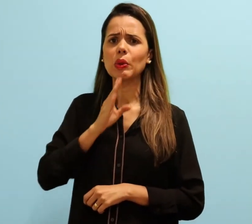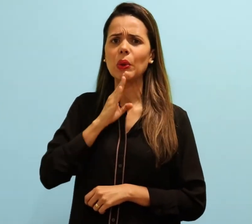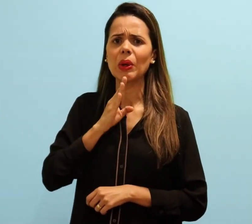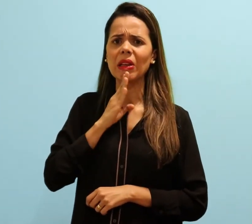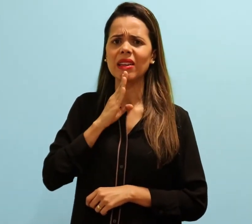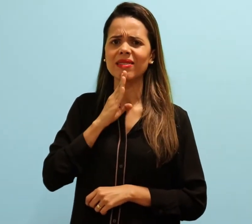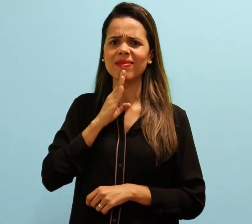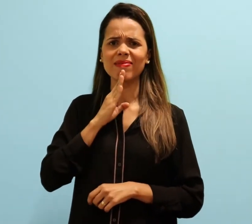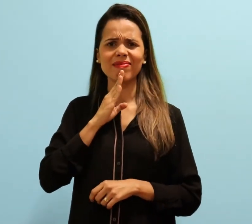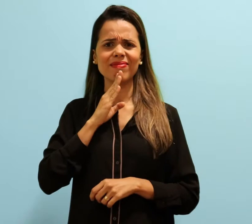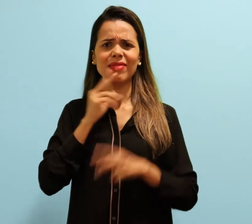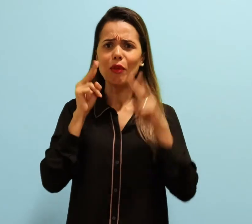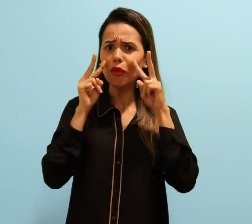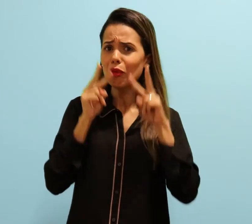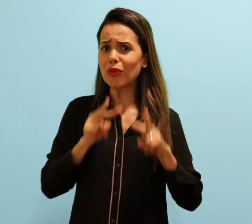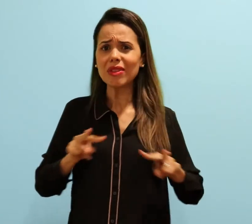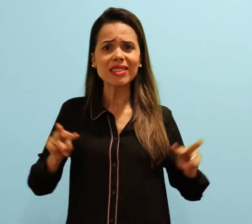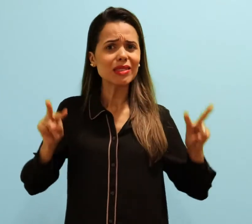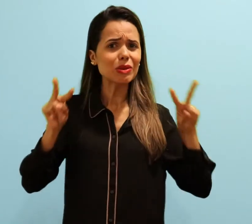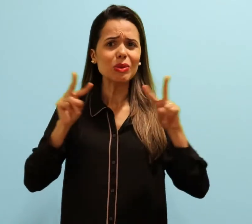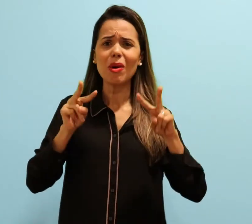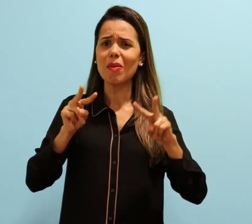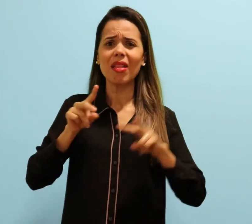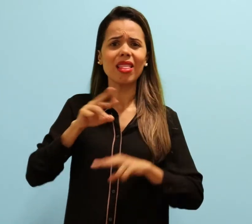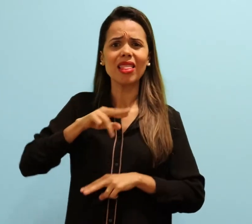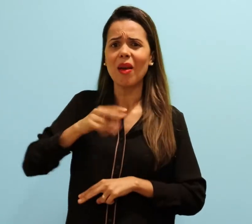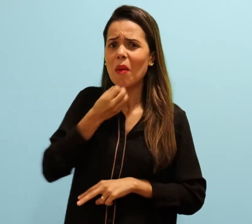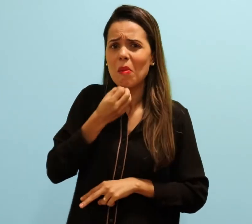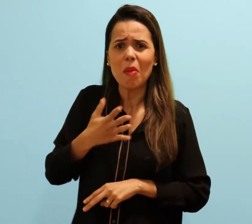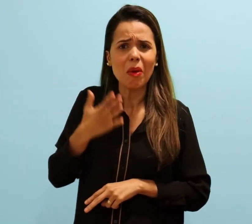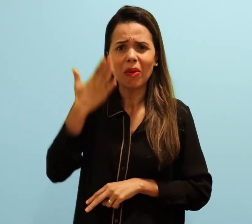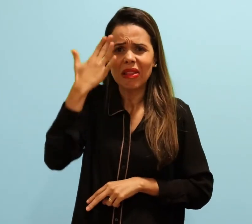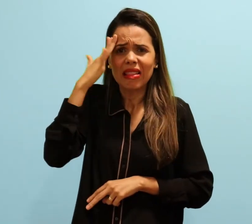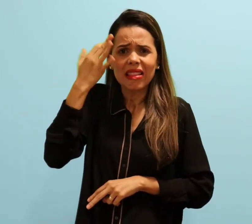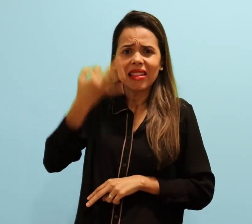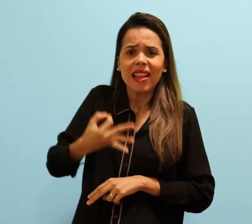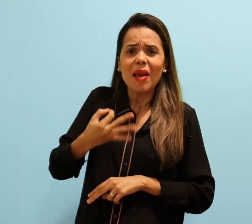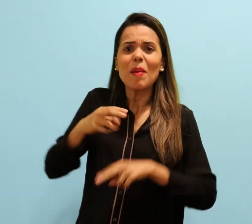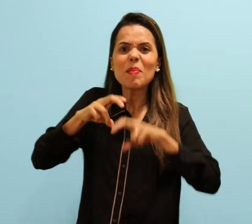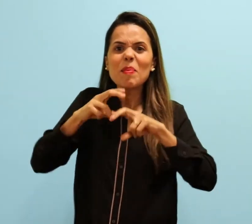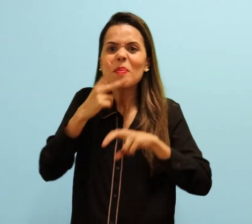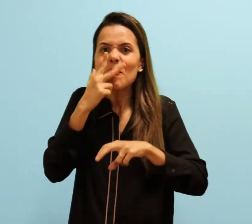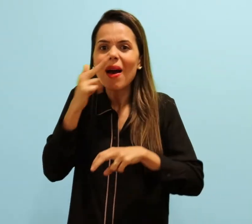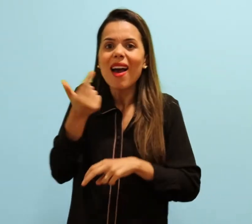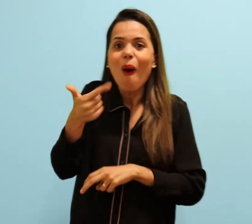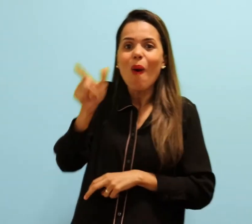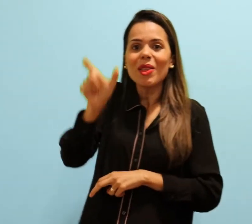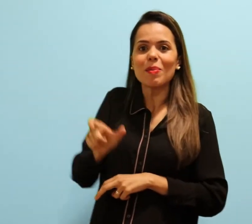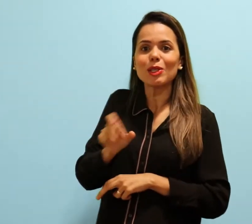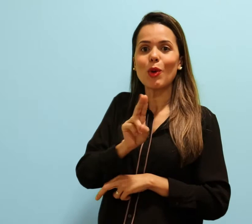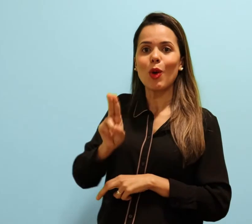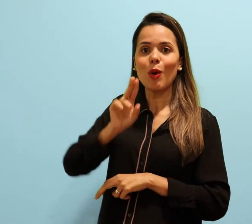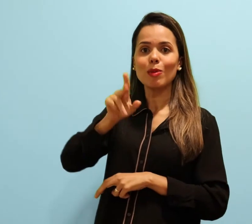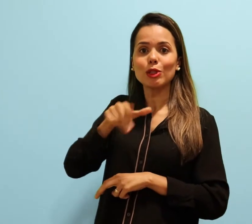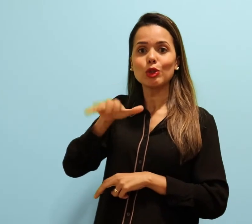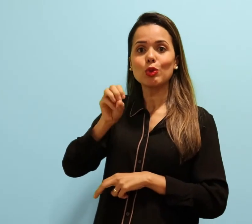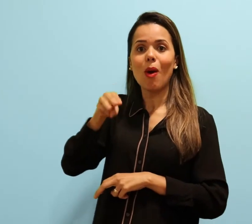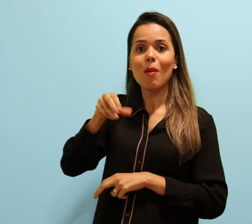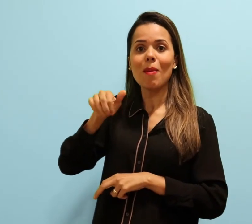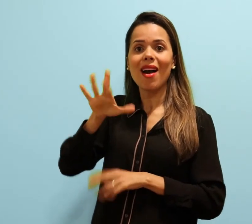visualmente isso não fica compreensível, dá a ideia então de ser até uma outra pessoa com o nome João Maria, mas não